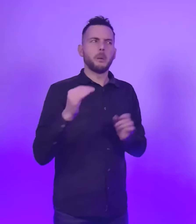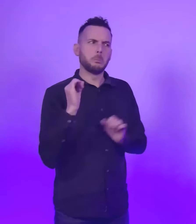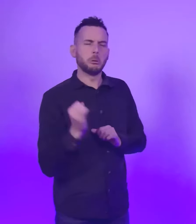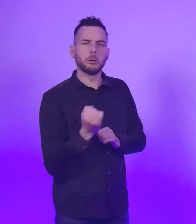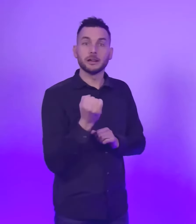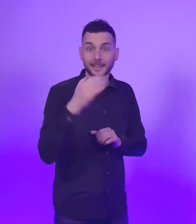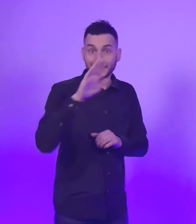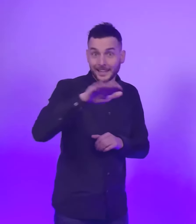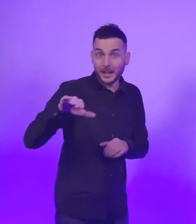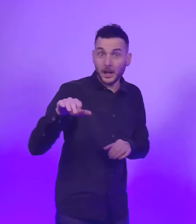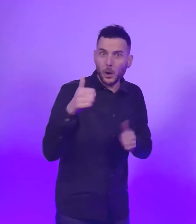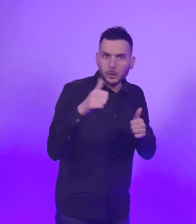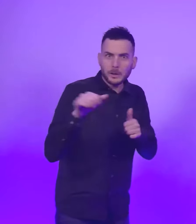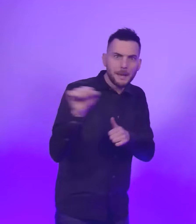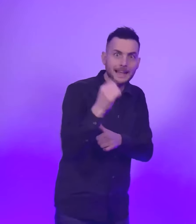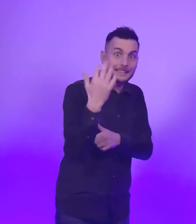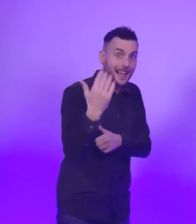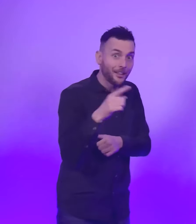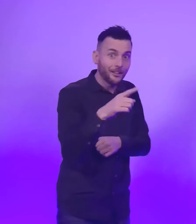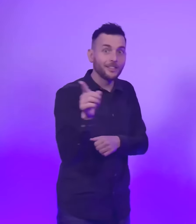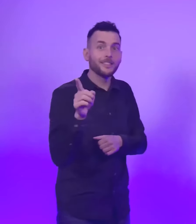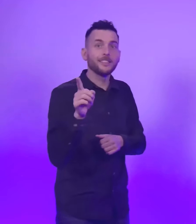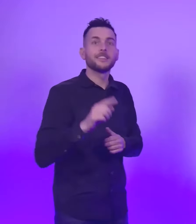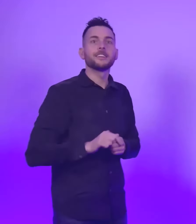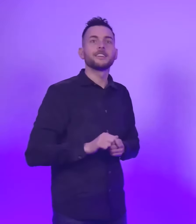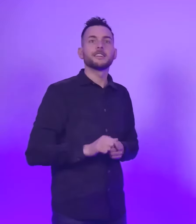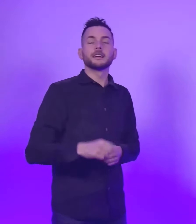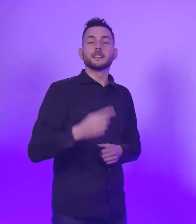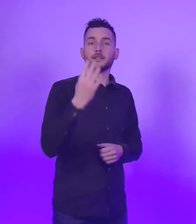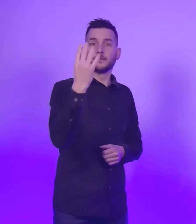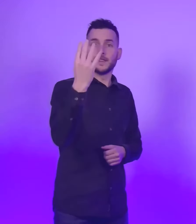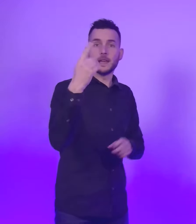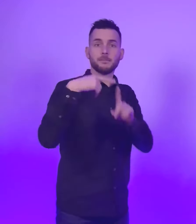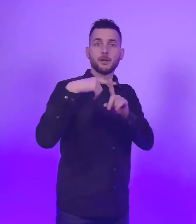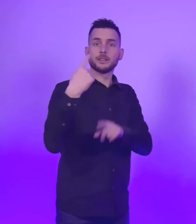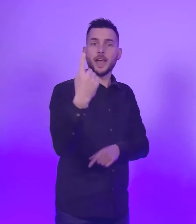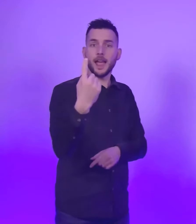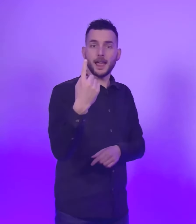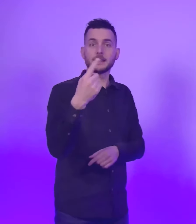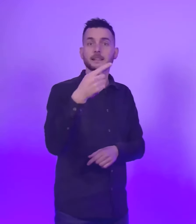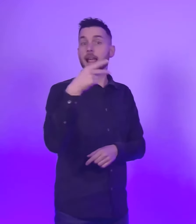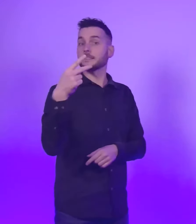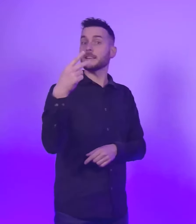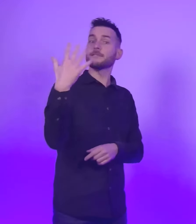Kids, tellen jullie wel goed mee? Oké. Okay. 4 plus 1